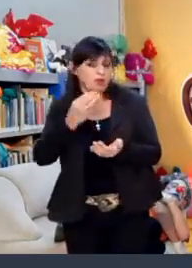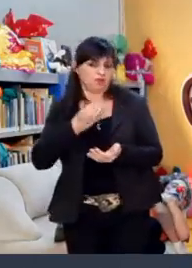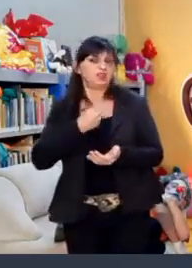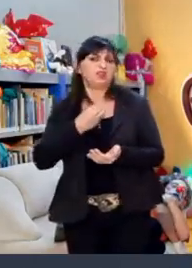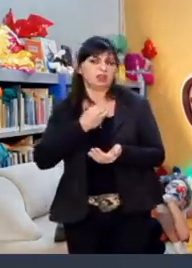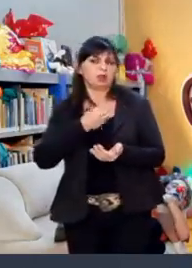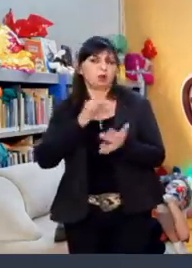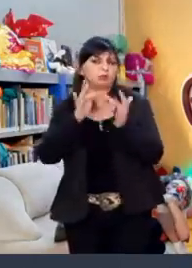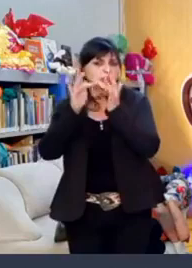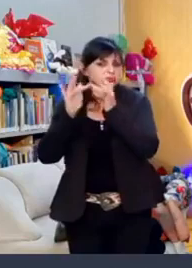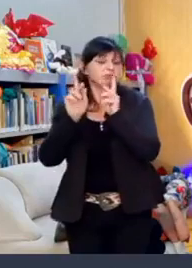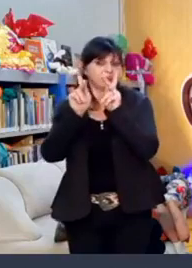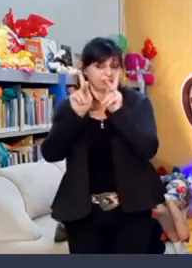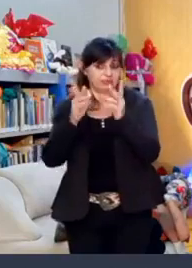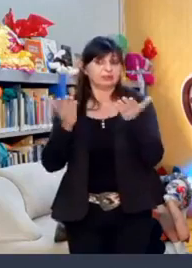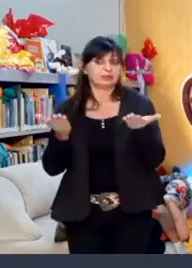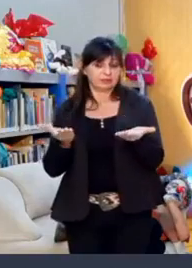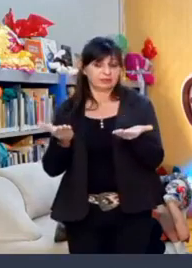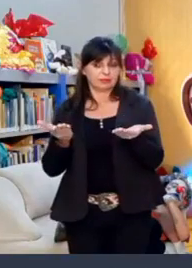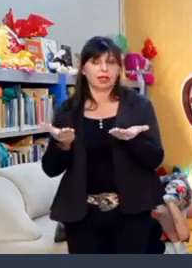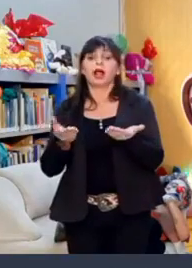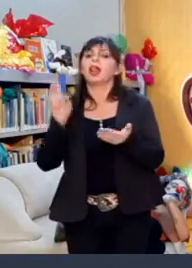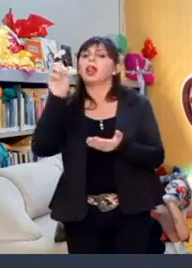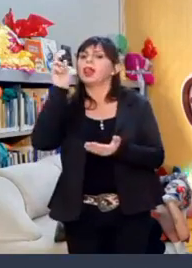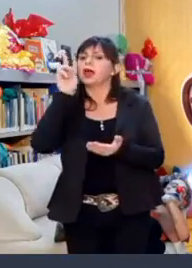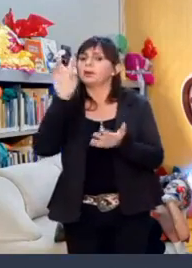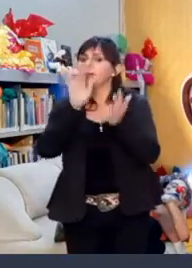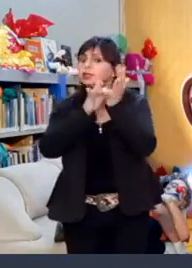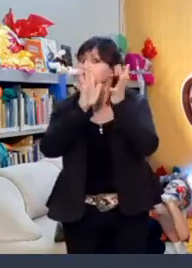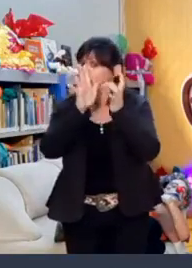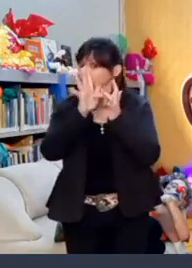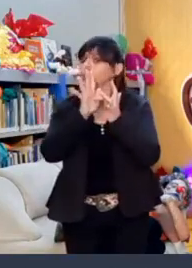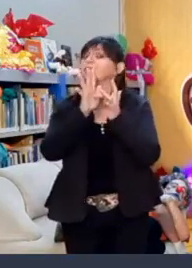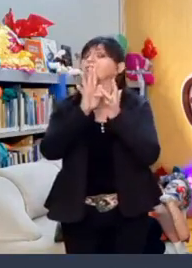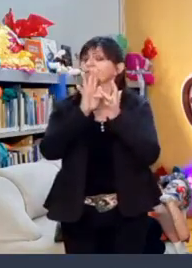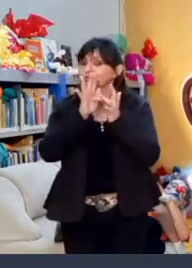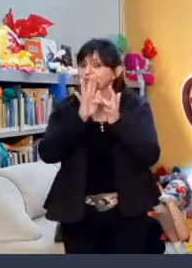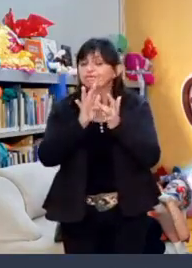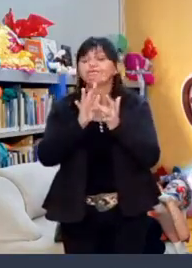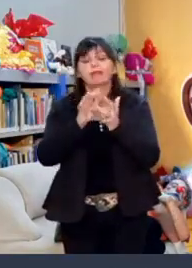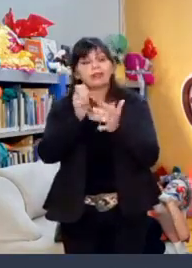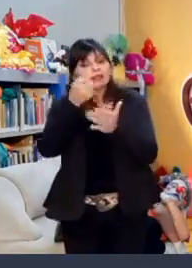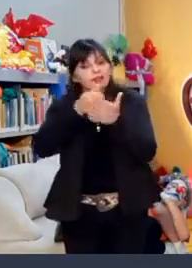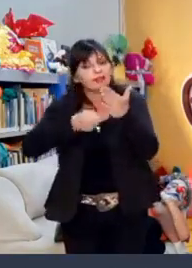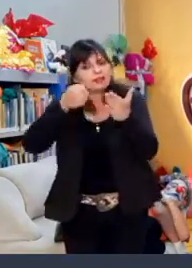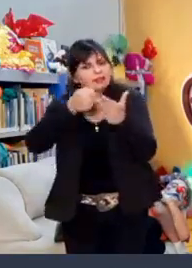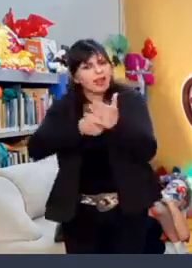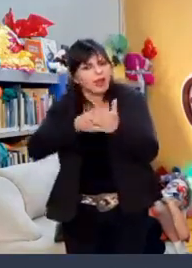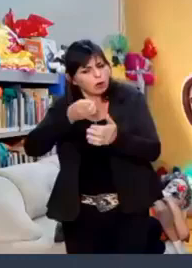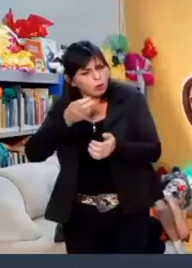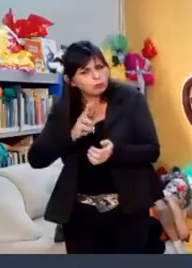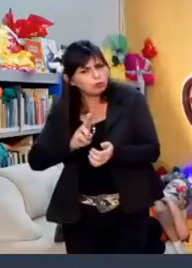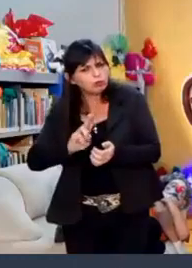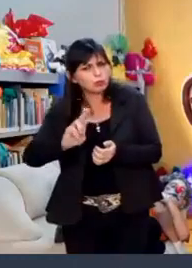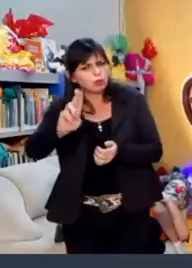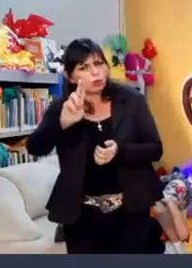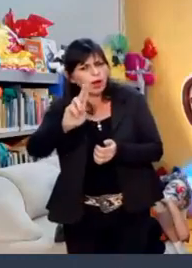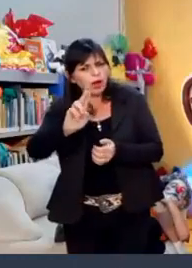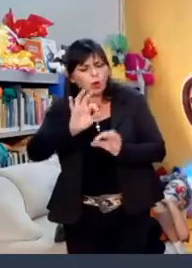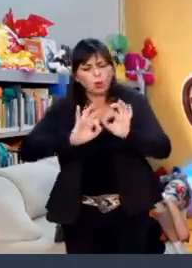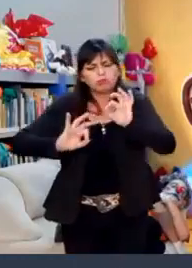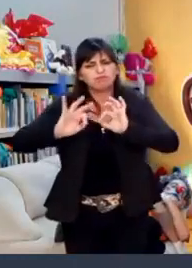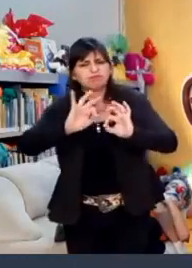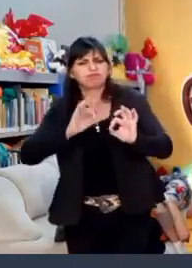de Cristo para tentar levar as coisas da melhor forma possível.